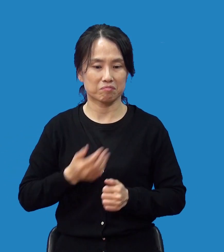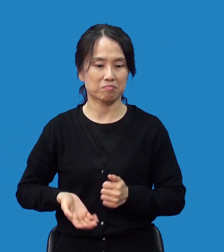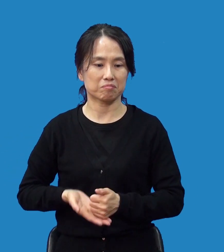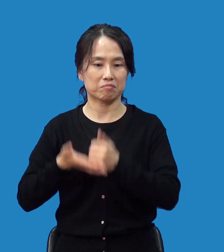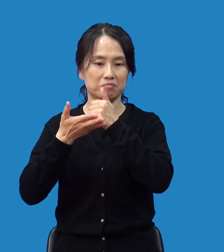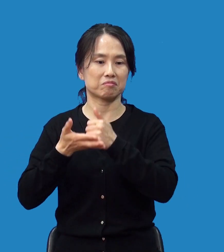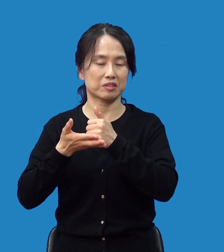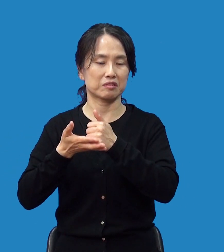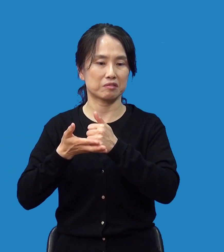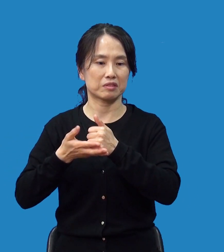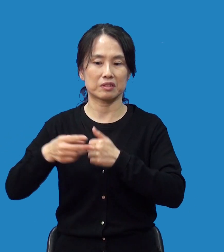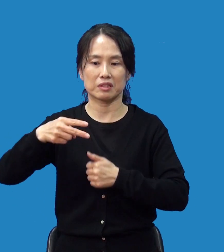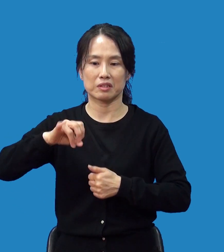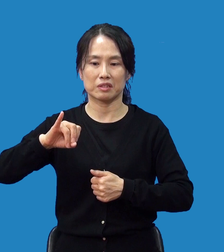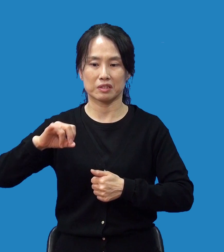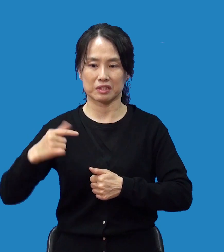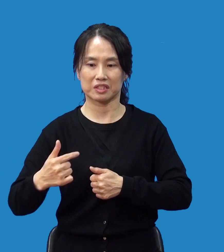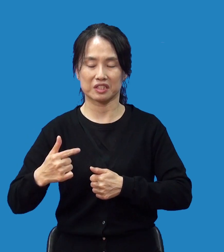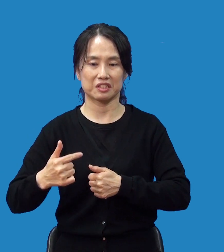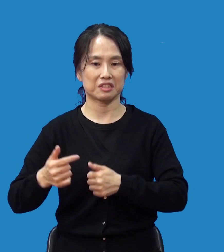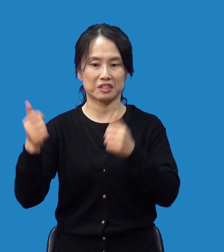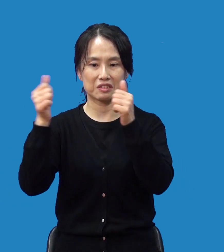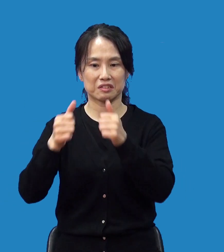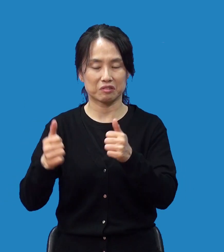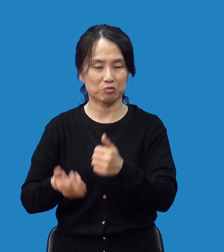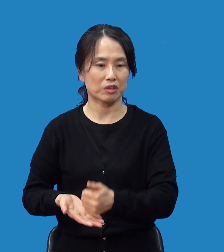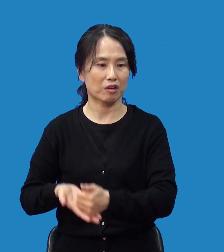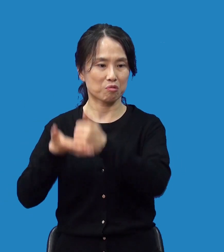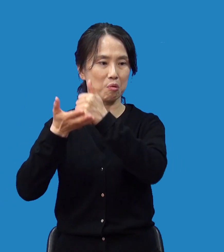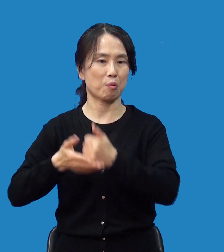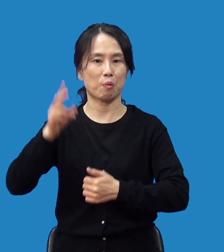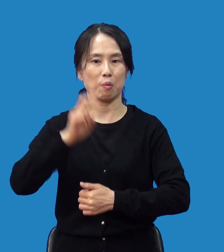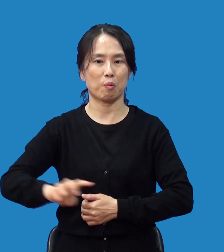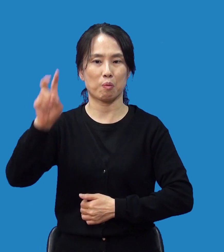시인 신을 찬양했습니다.